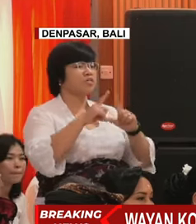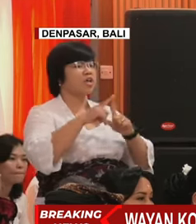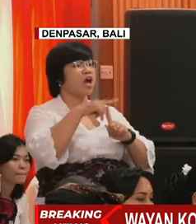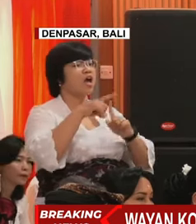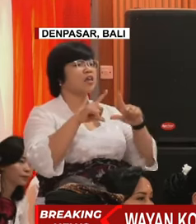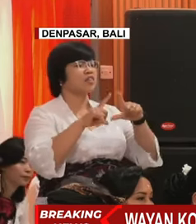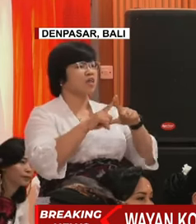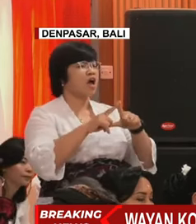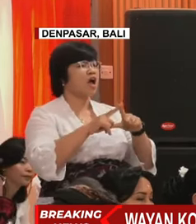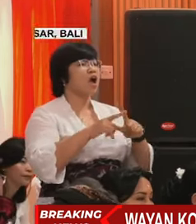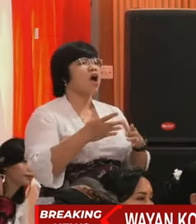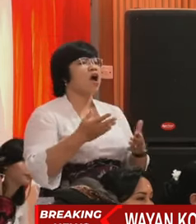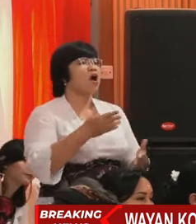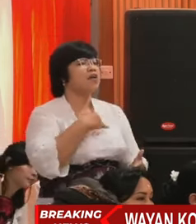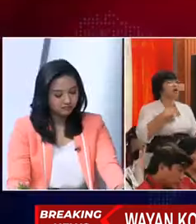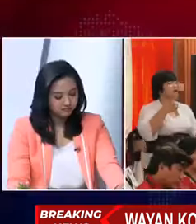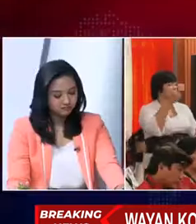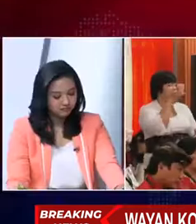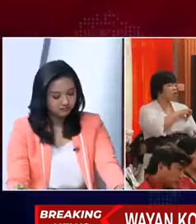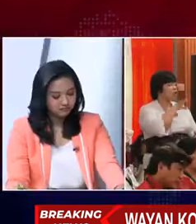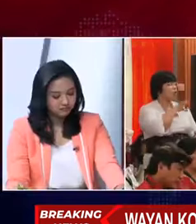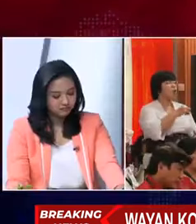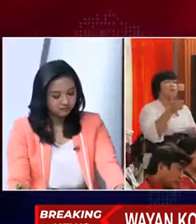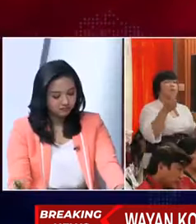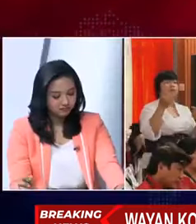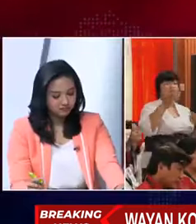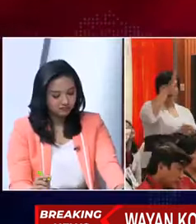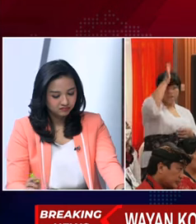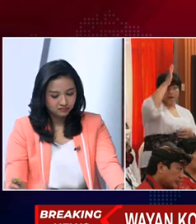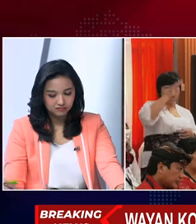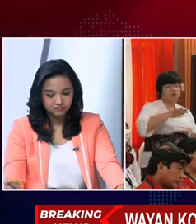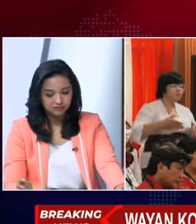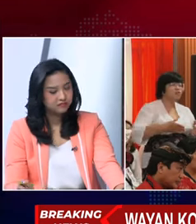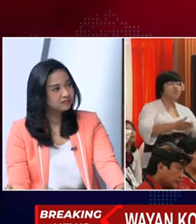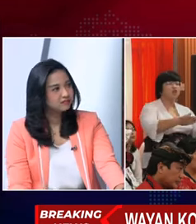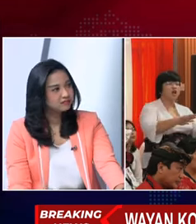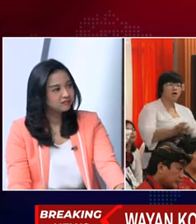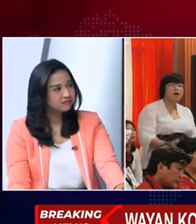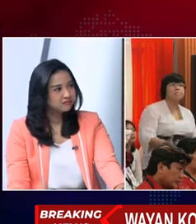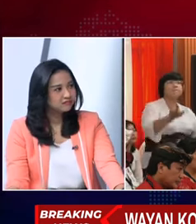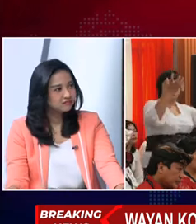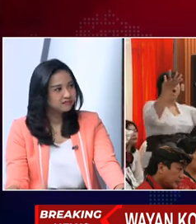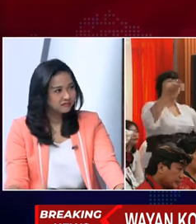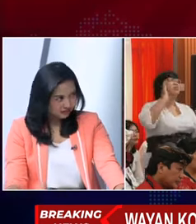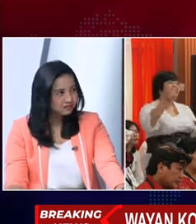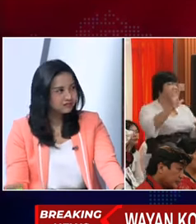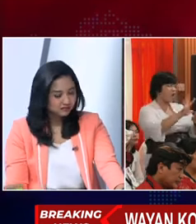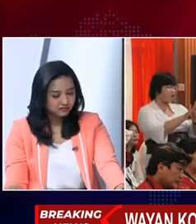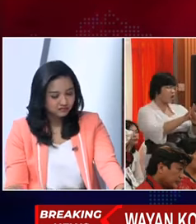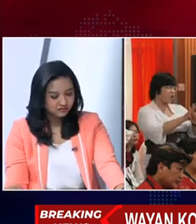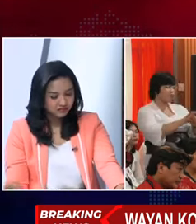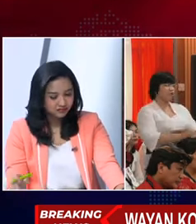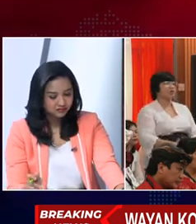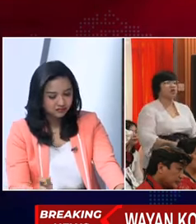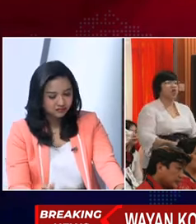dinamikanya sendiri-sendiri ada hitung-hitungan sendir-sendiri yang kadang-kadang kebijakan di tingkat pusat tidak bisa dipaksakan ke sana kalau